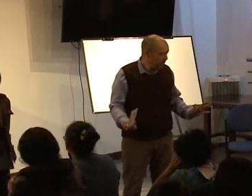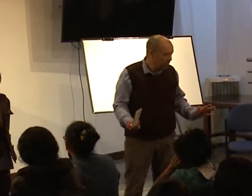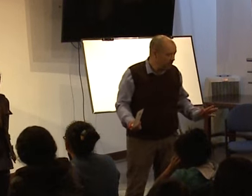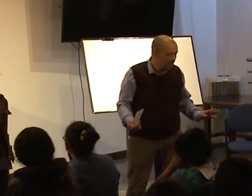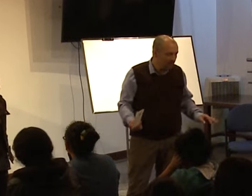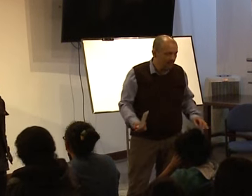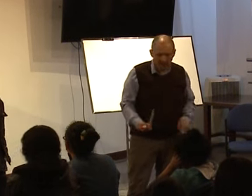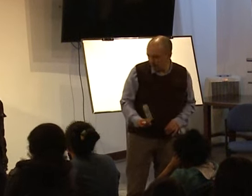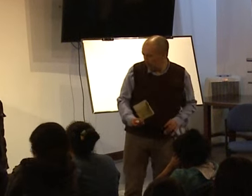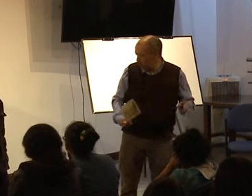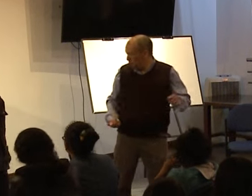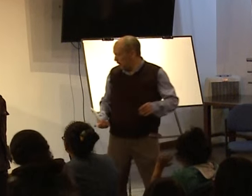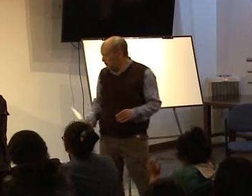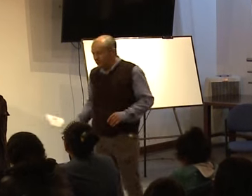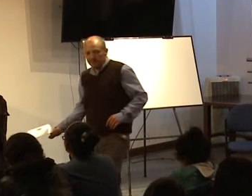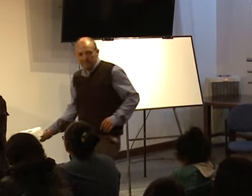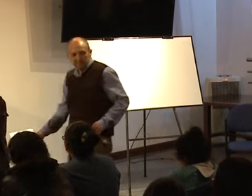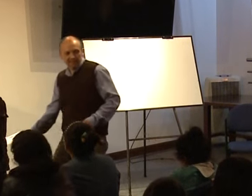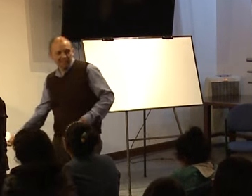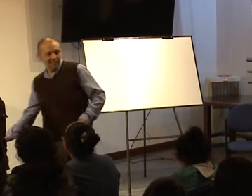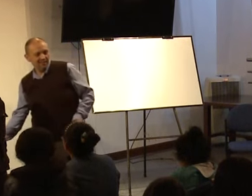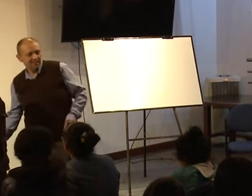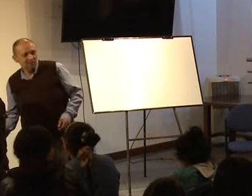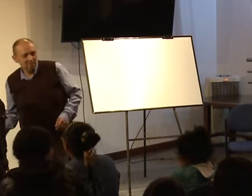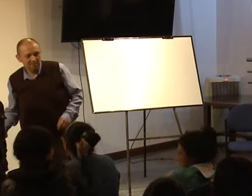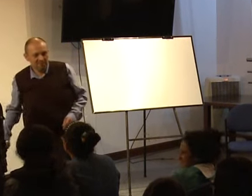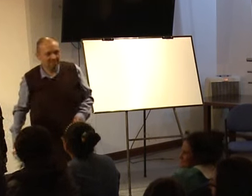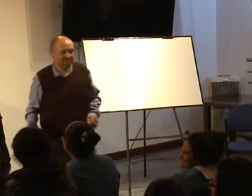Bien. Bien. Vamos a ver, ¿cierto? Sí. Bien,